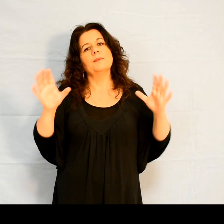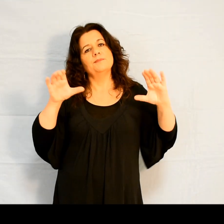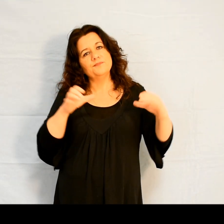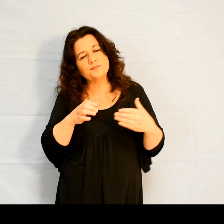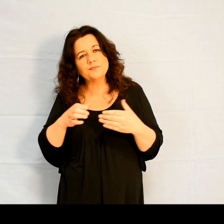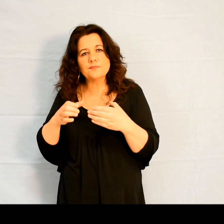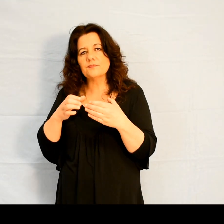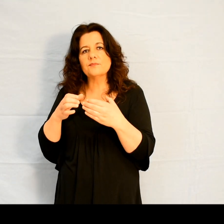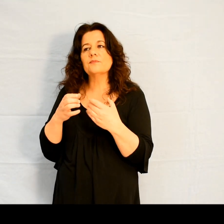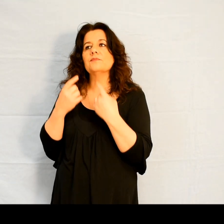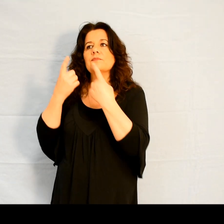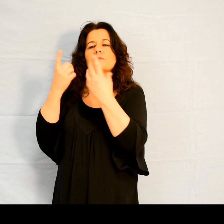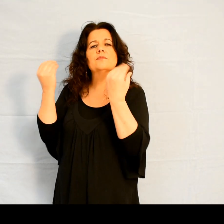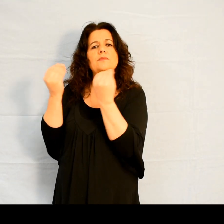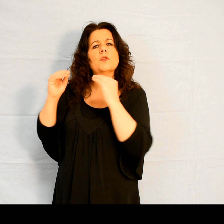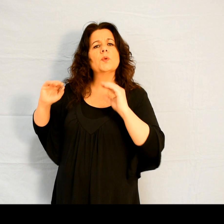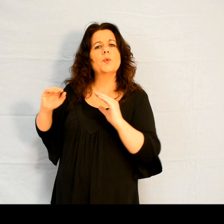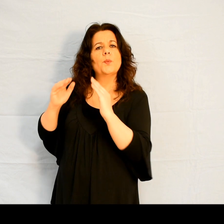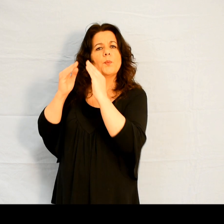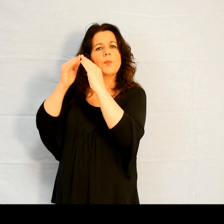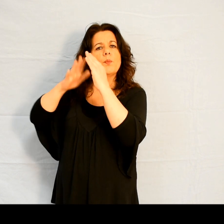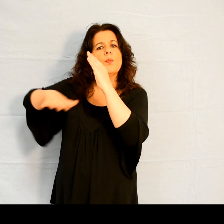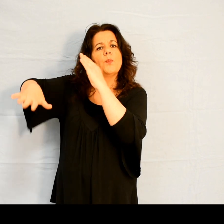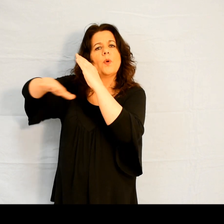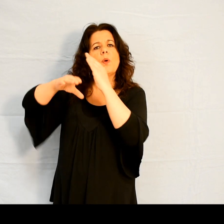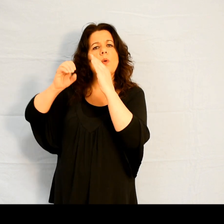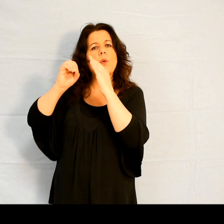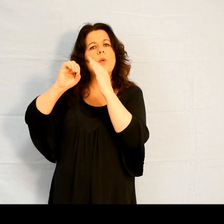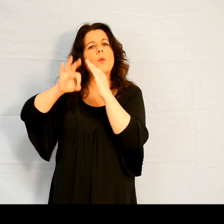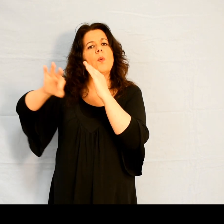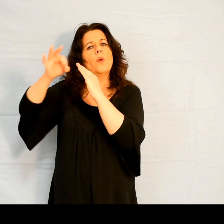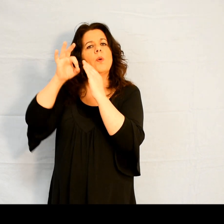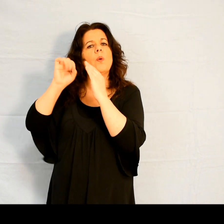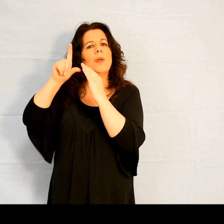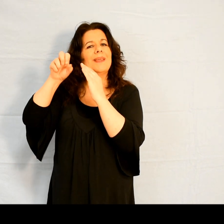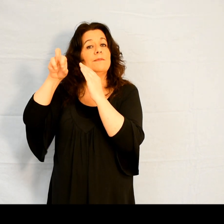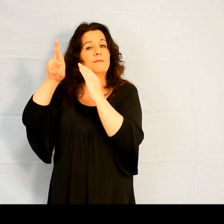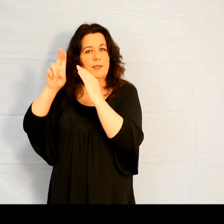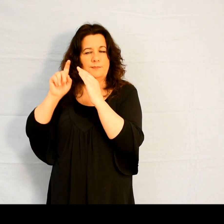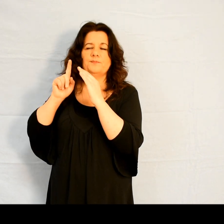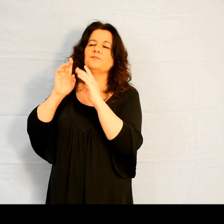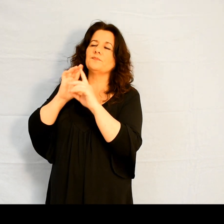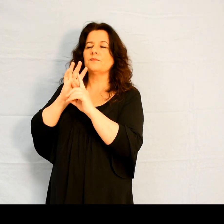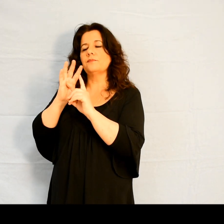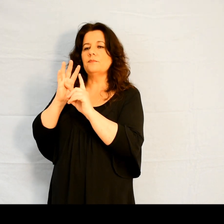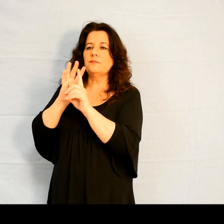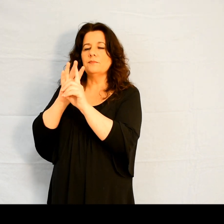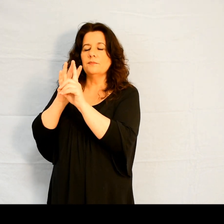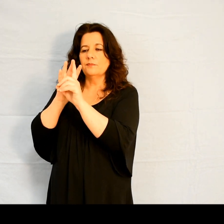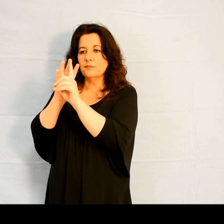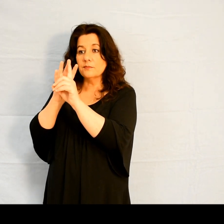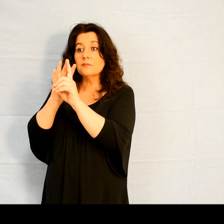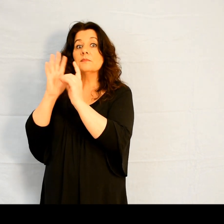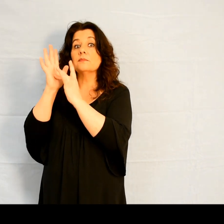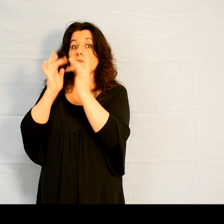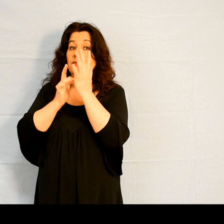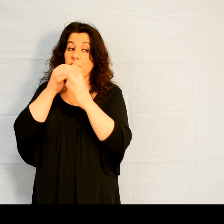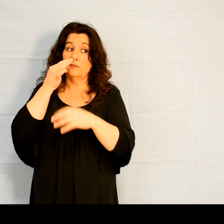Cette nuit, je serai pour vous tous une occasion de chute, car il est écrit : je frapperai